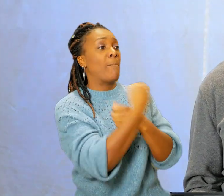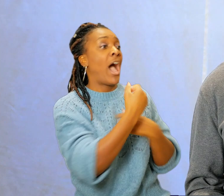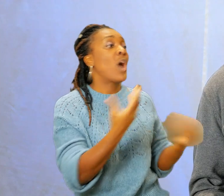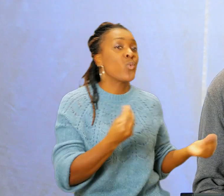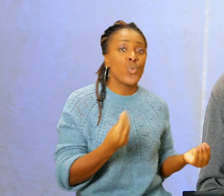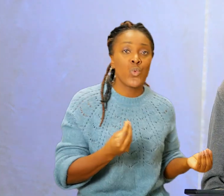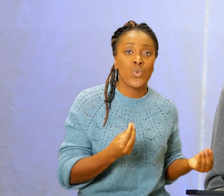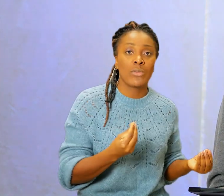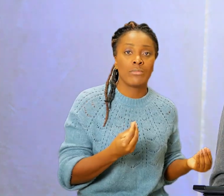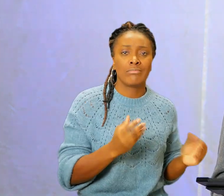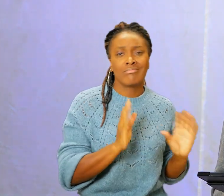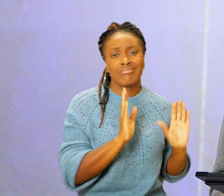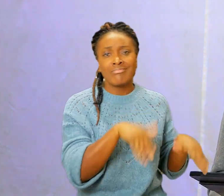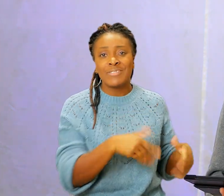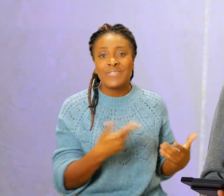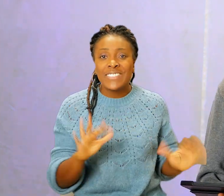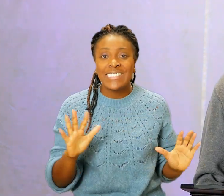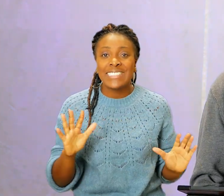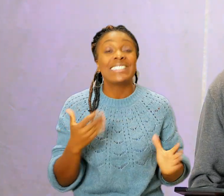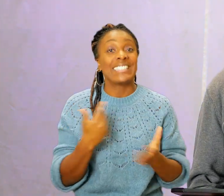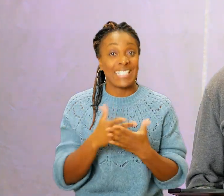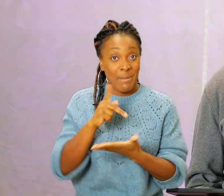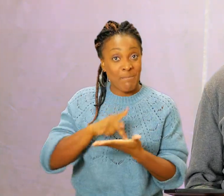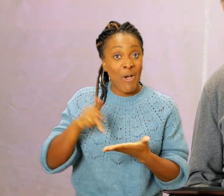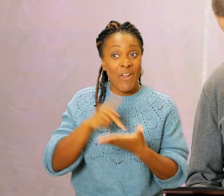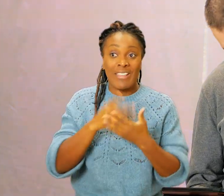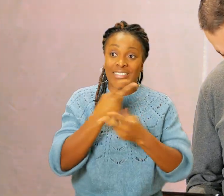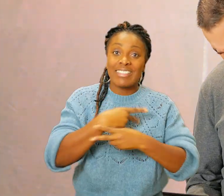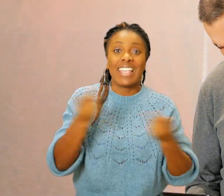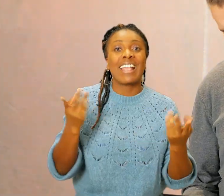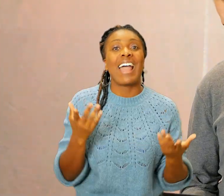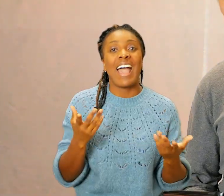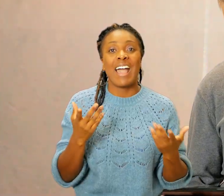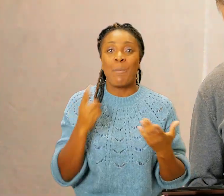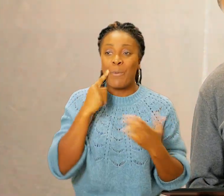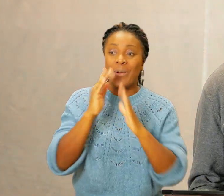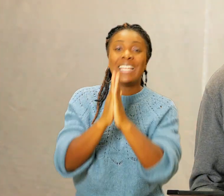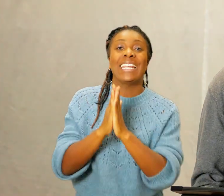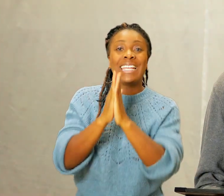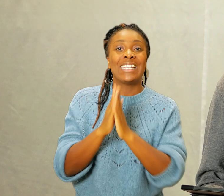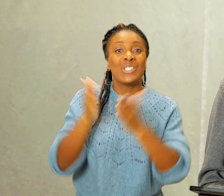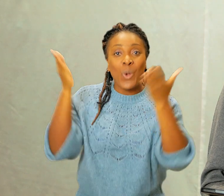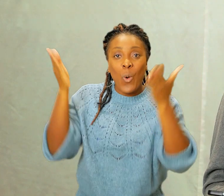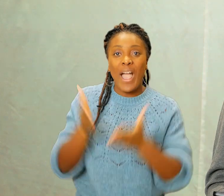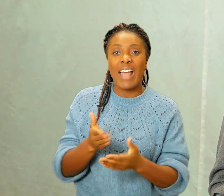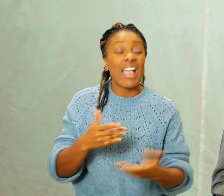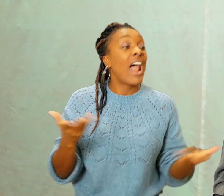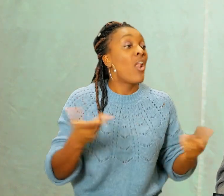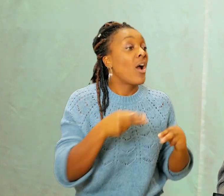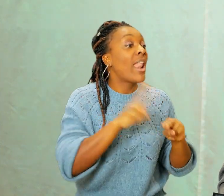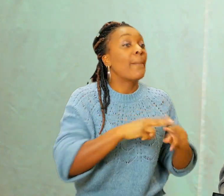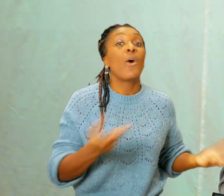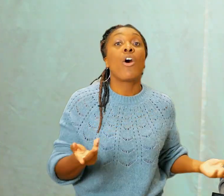déclaration solennelle que l'apôtre fait à l'église de Corinthe. Ô mort, où est ta victoire?